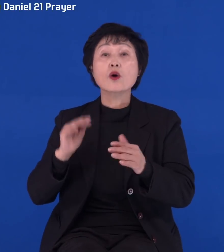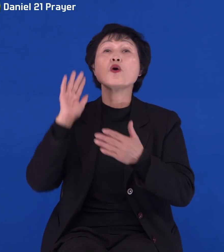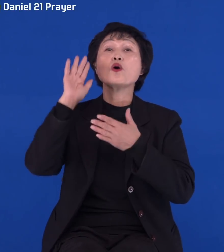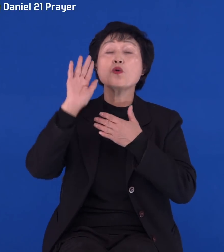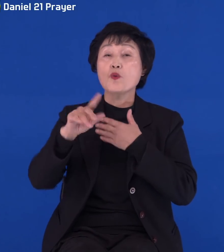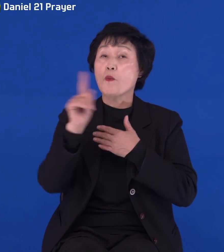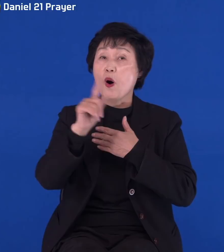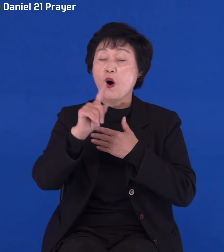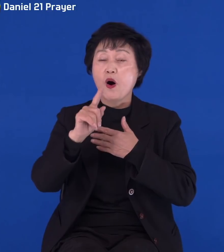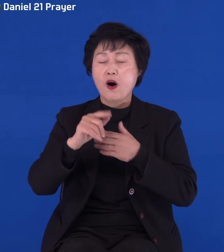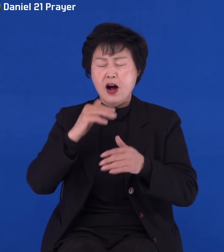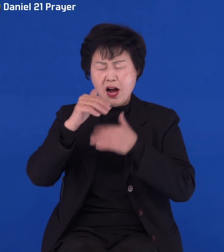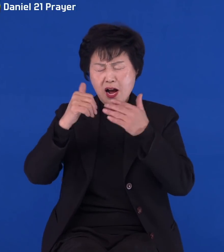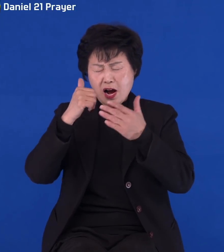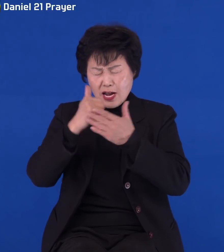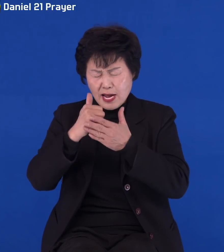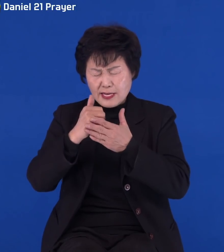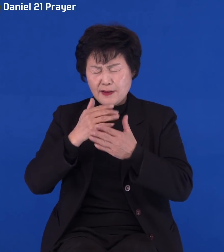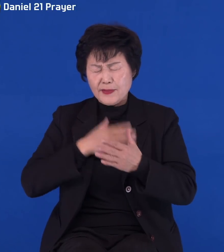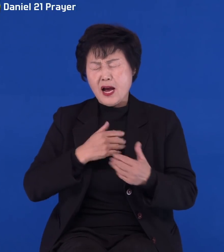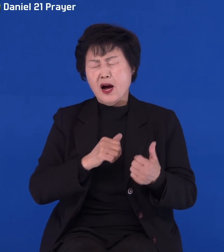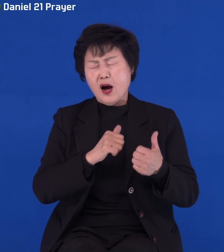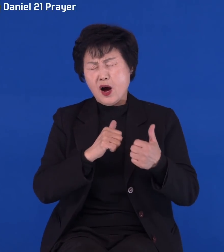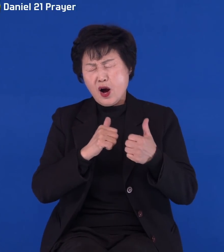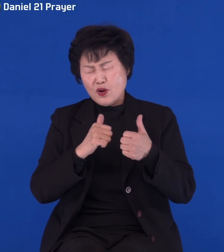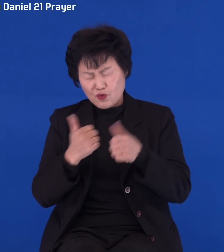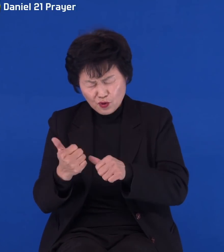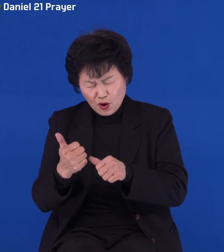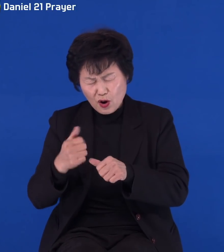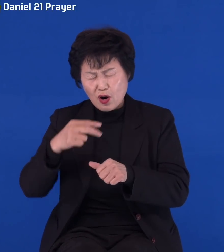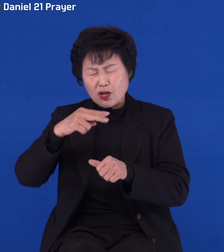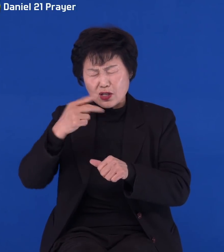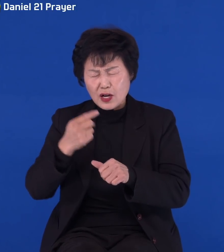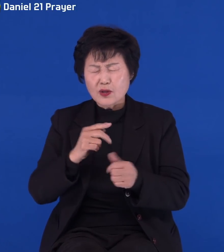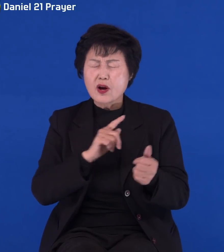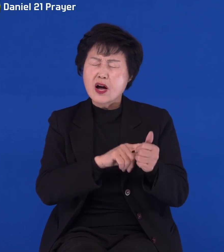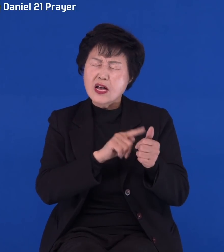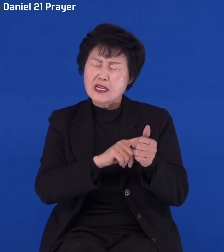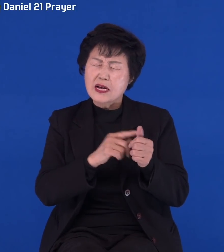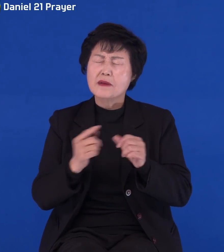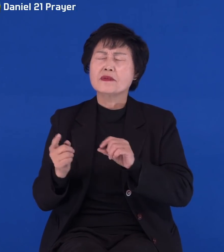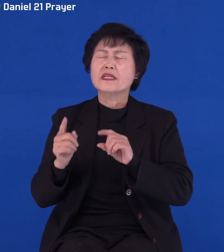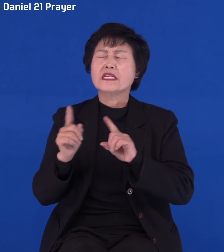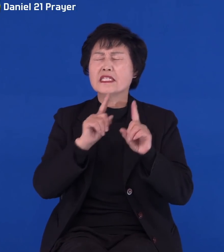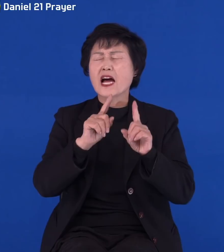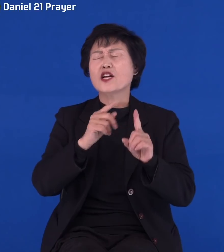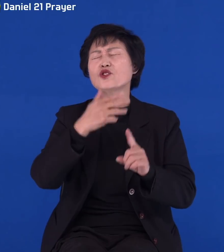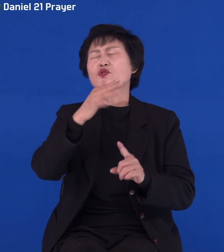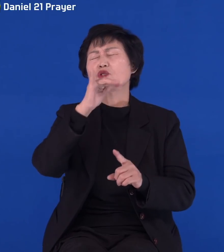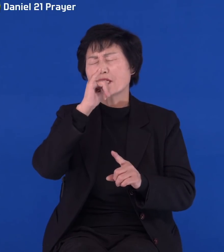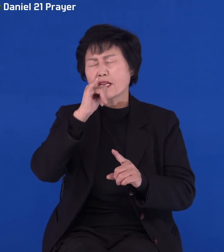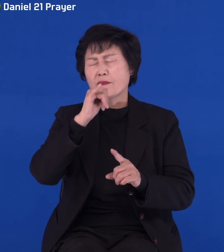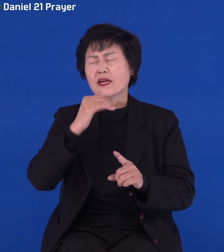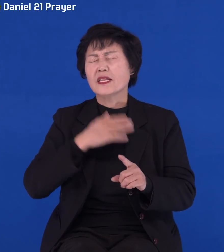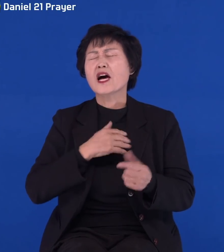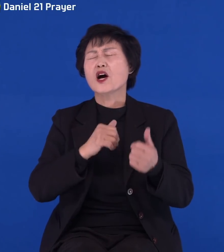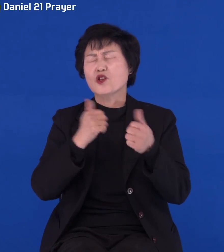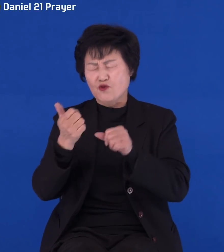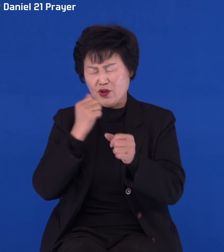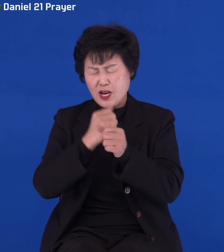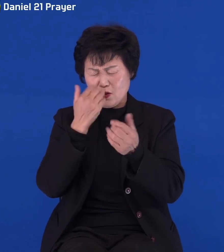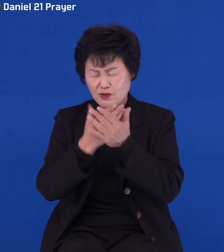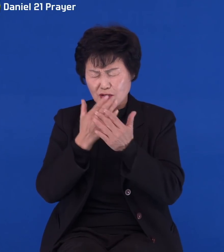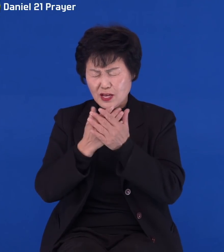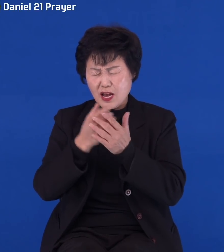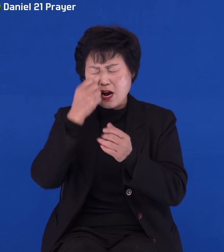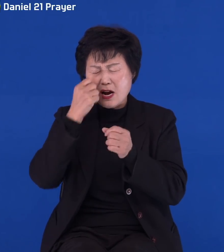하나님, 제가 죽어서 이 형제가 살 수 있다면 그렇게라도 해주세요. 긍휼을